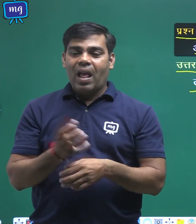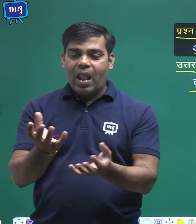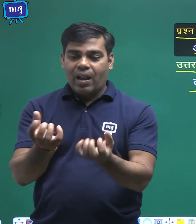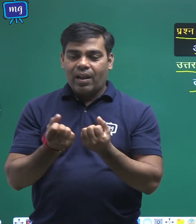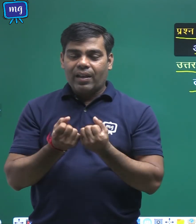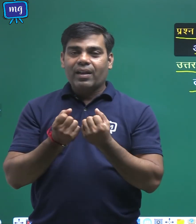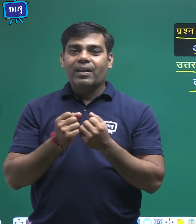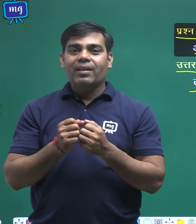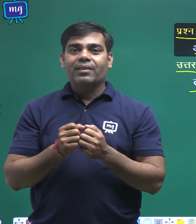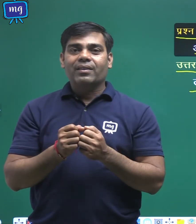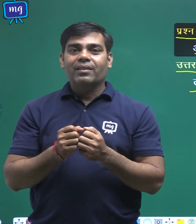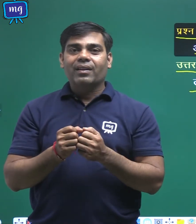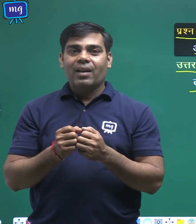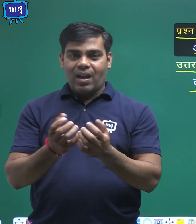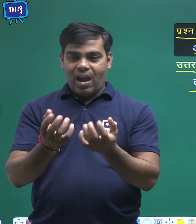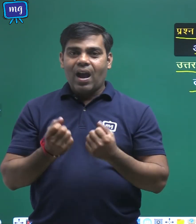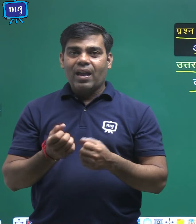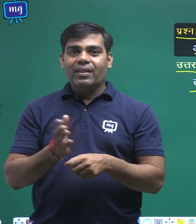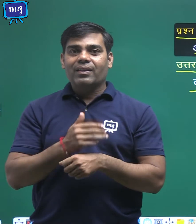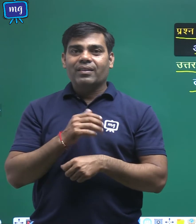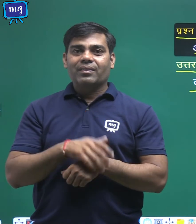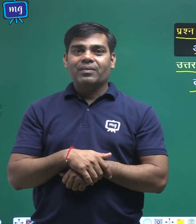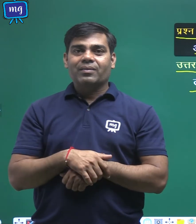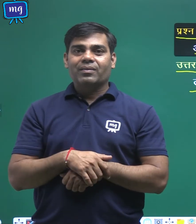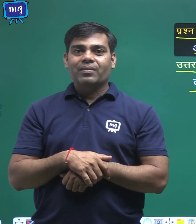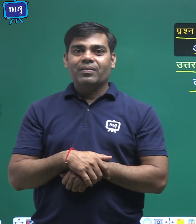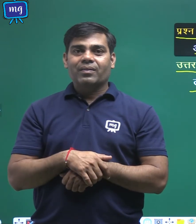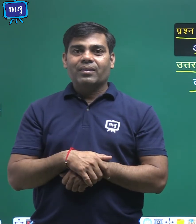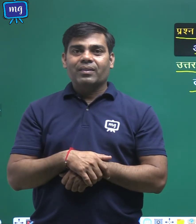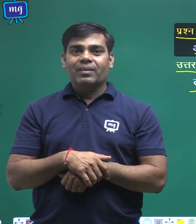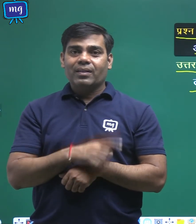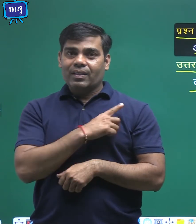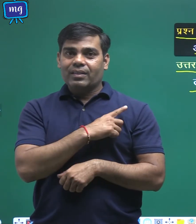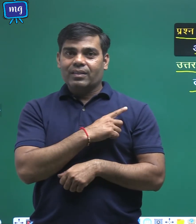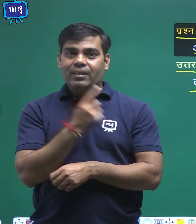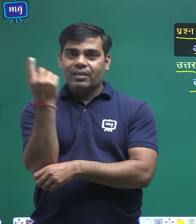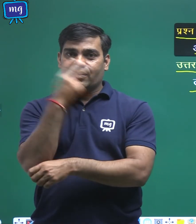लेकर आया था। इस चित्र को देखो,